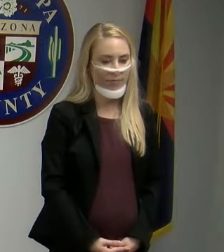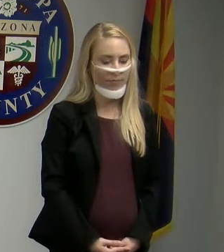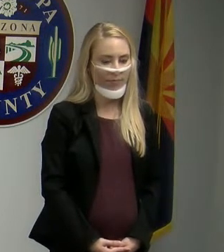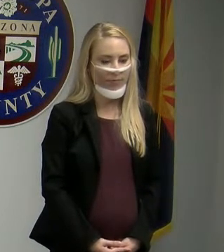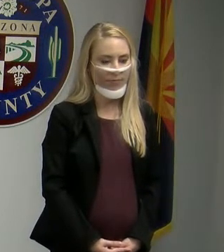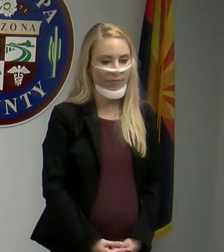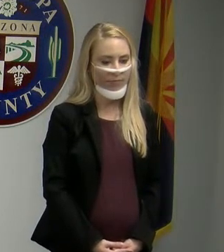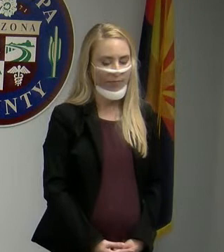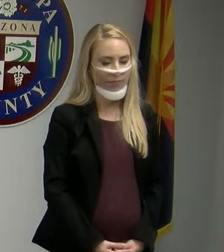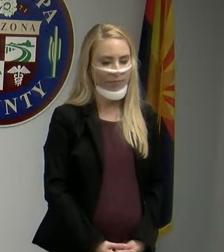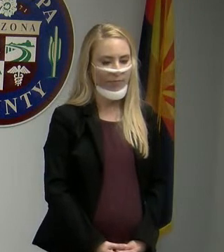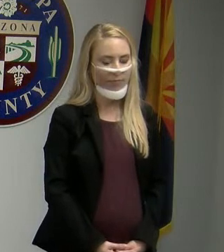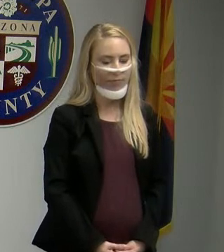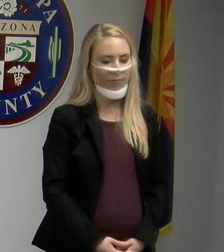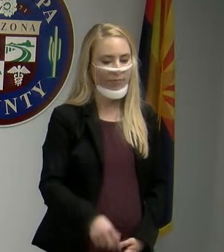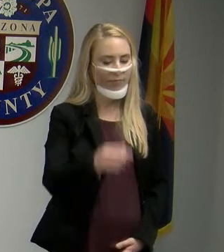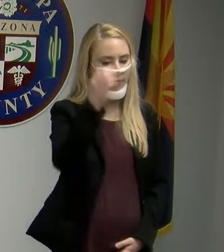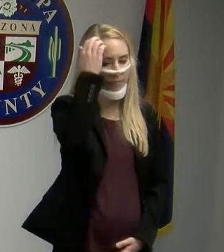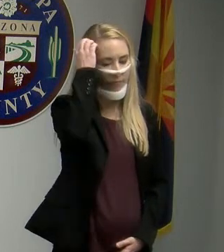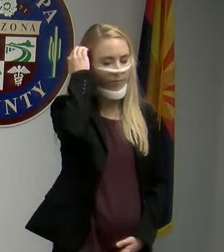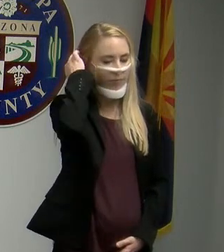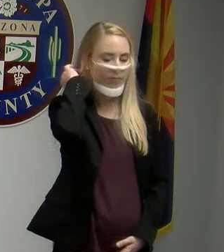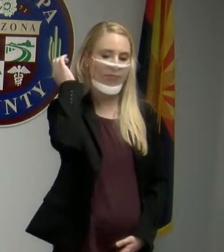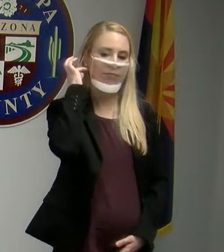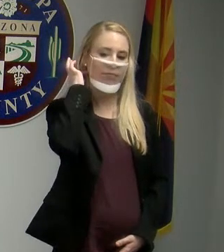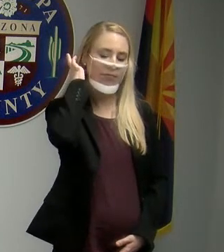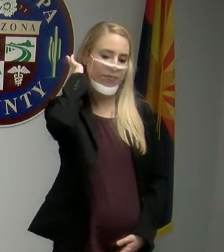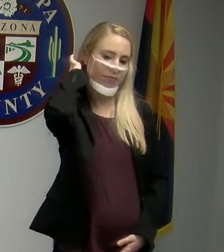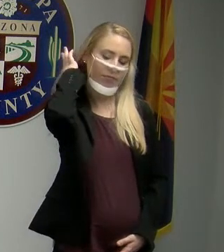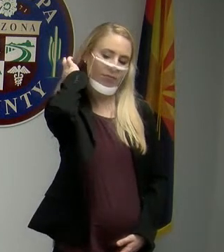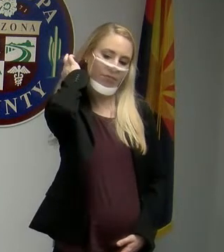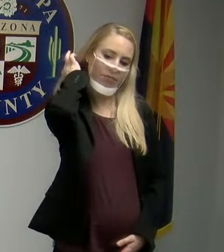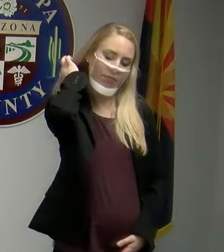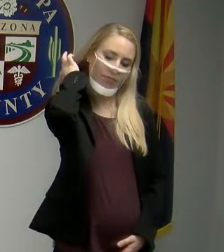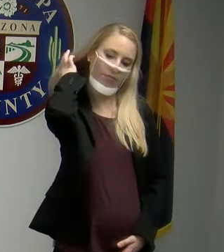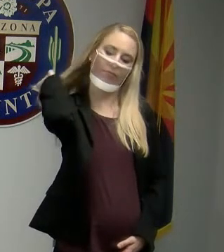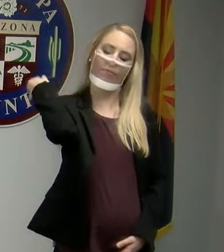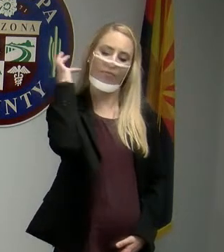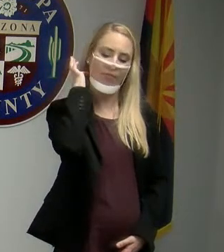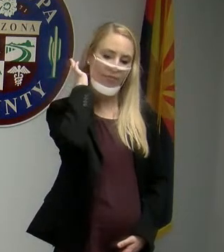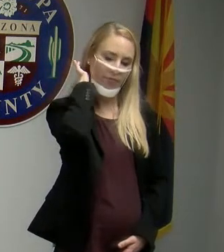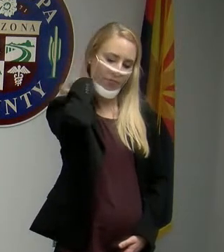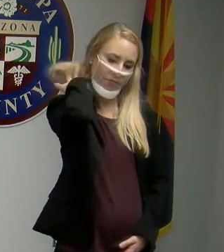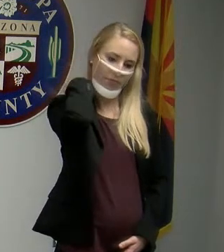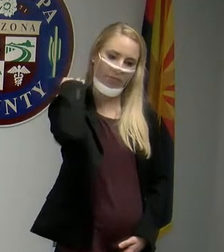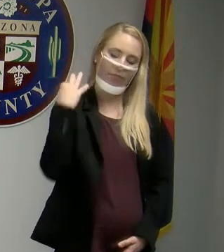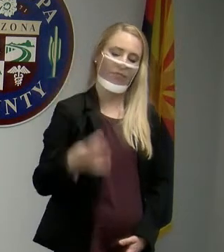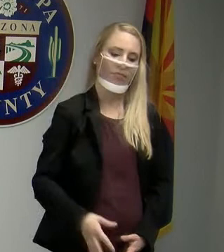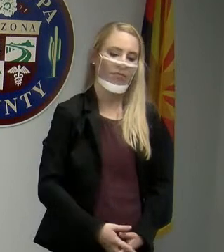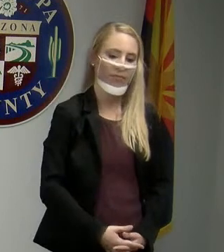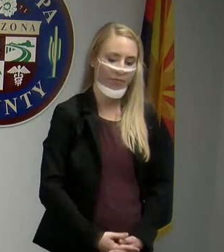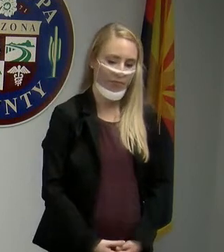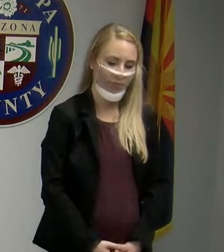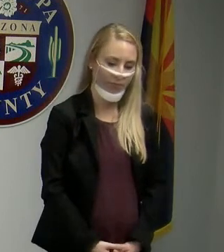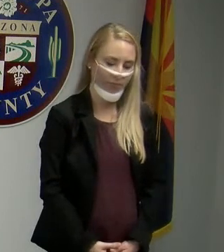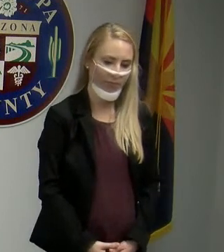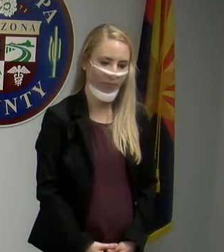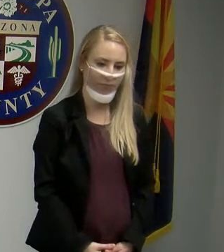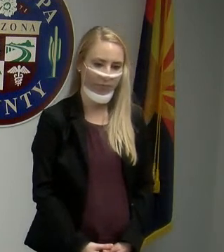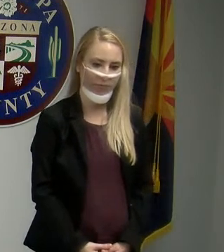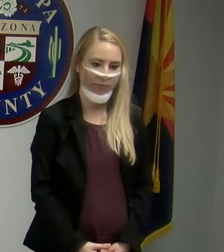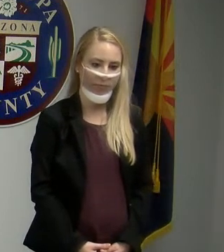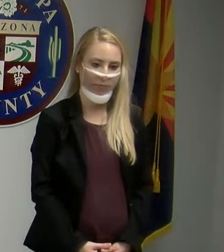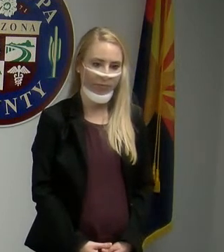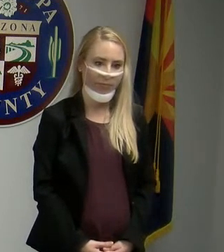muy de cerca que pudiera necesitarse ese tipo de refrigeradores por la situación que se vio con el número de casos en el médico forense. Sin